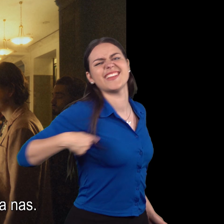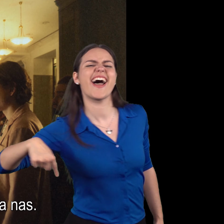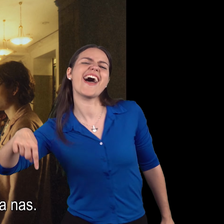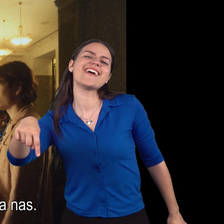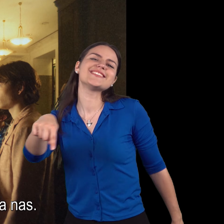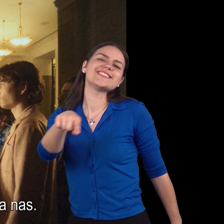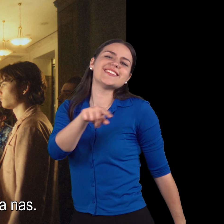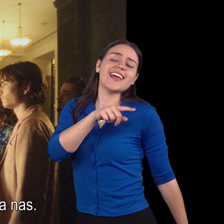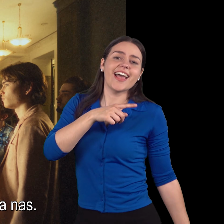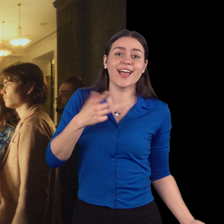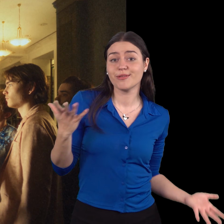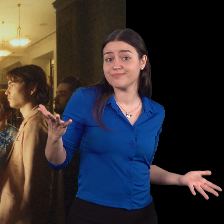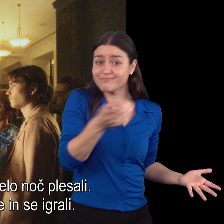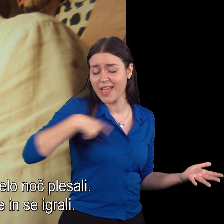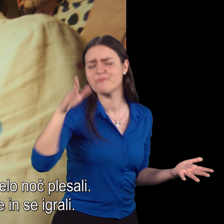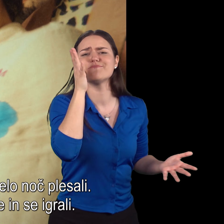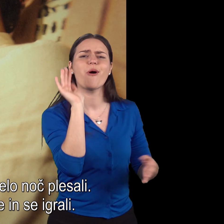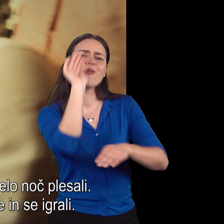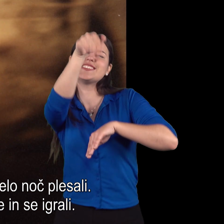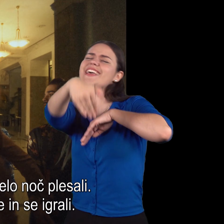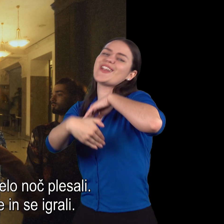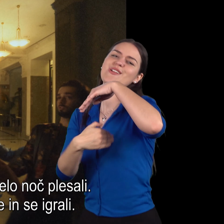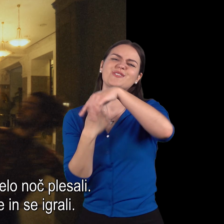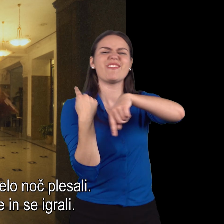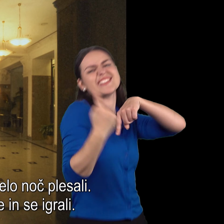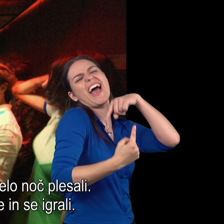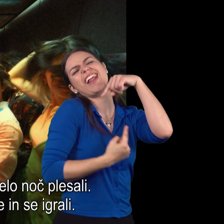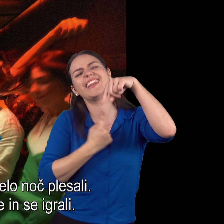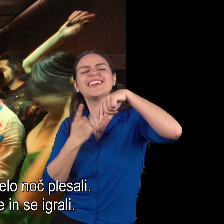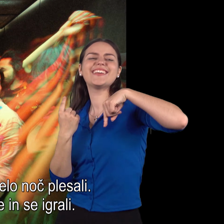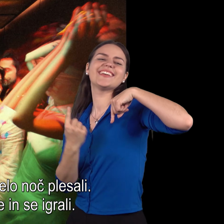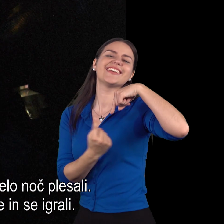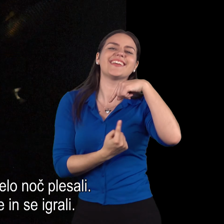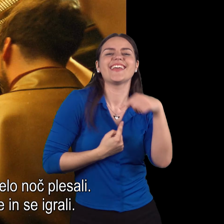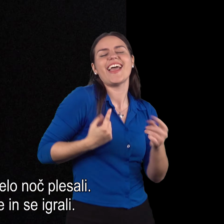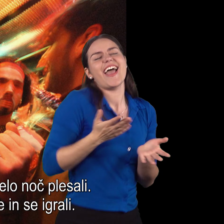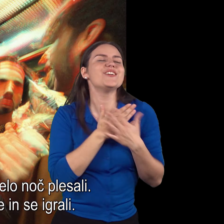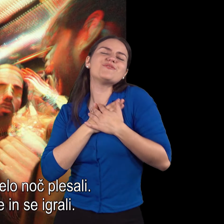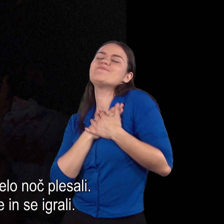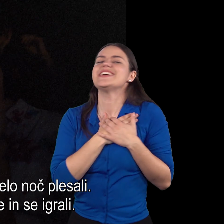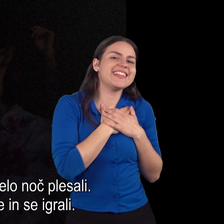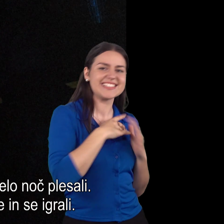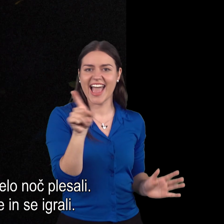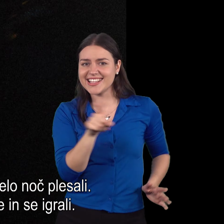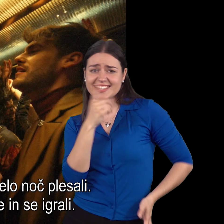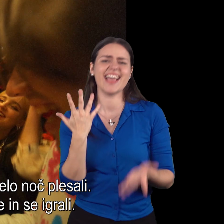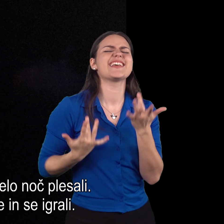Na nas, mi bomo celo noč plesali,